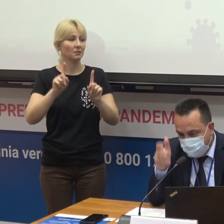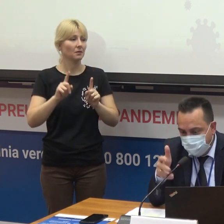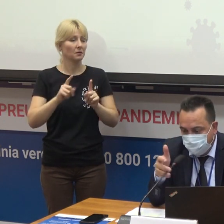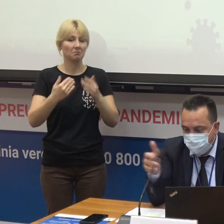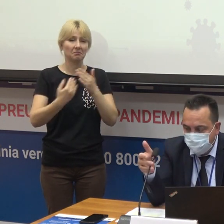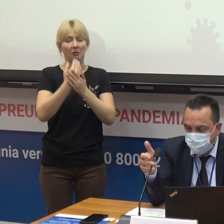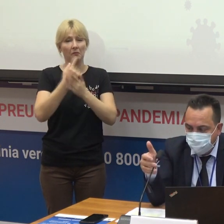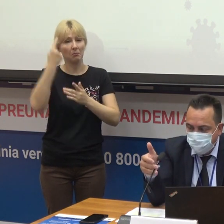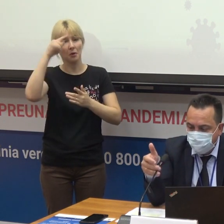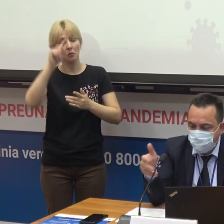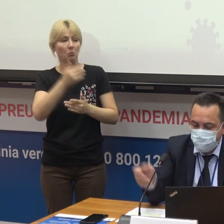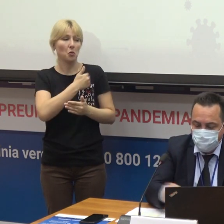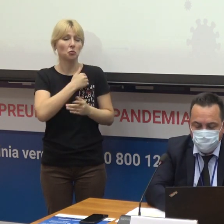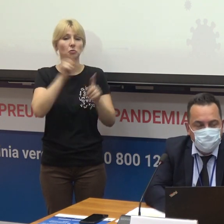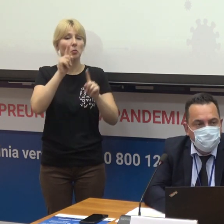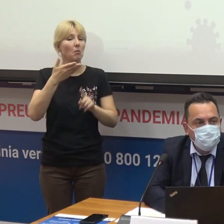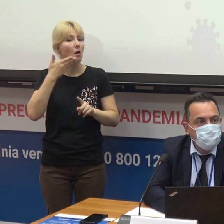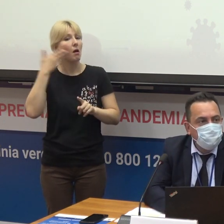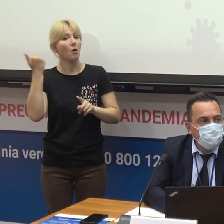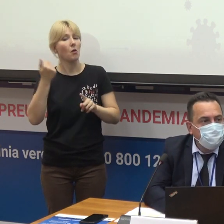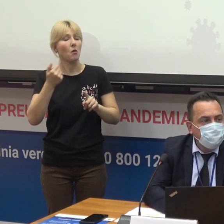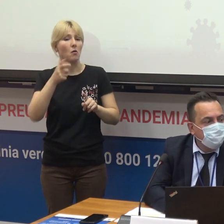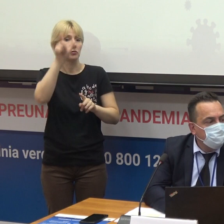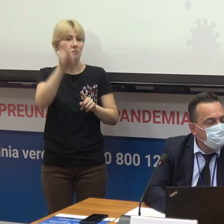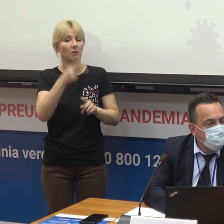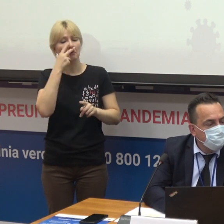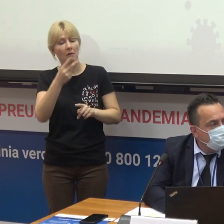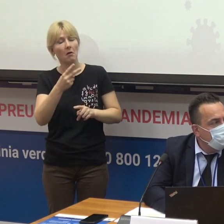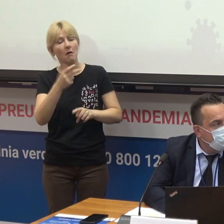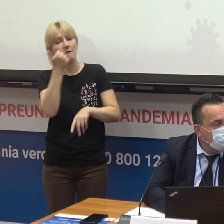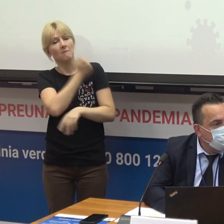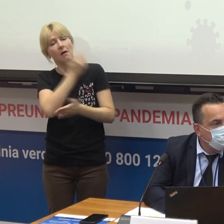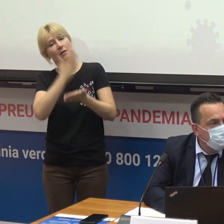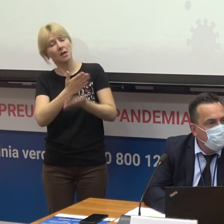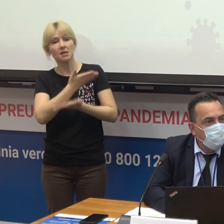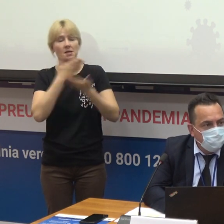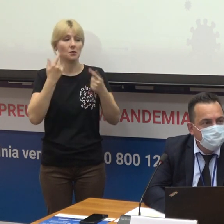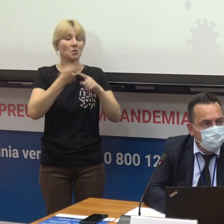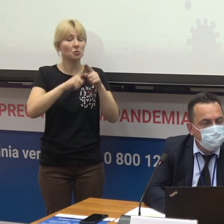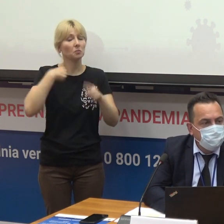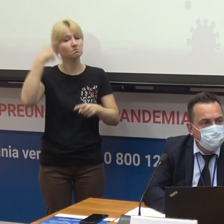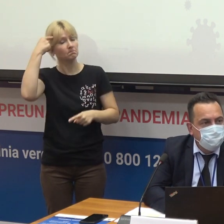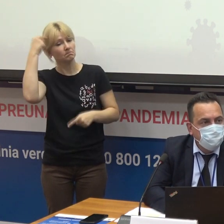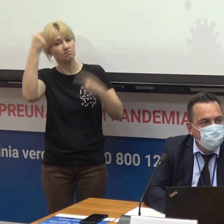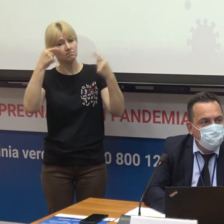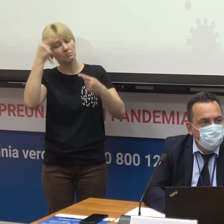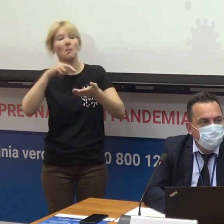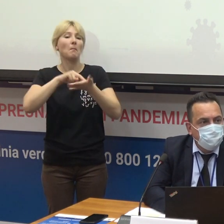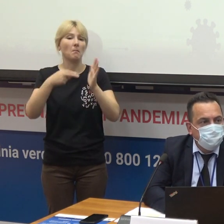la fel va putea fi văzut dacă este vaccinat. Astfel, noi într-adevăr am venit cu aceste propuneri, deja